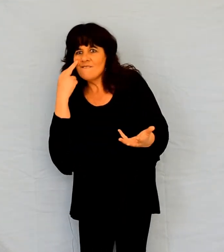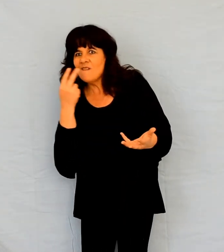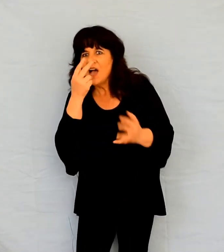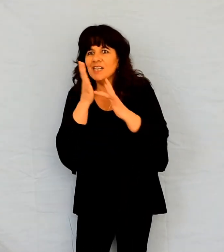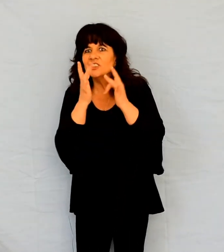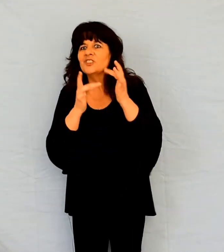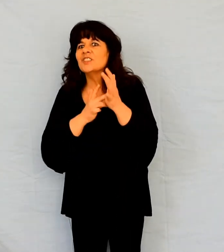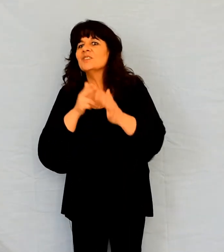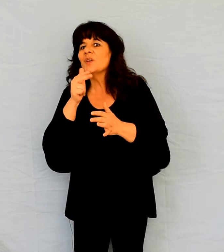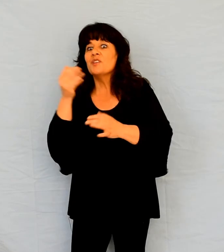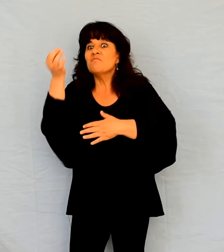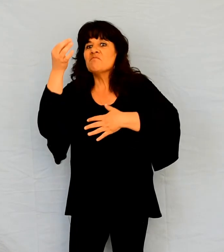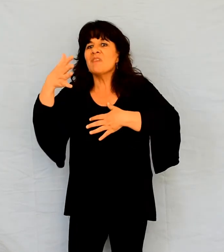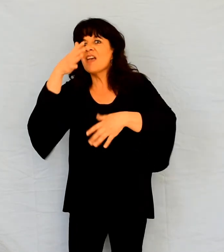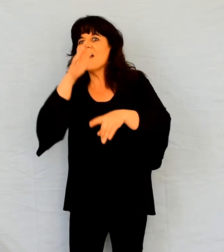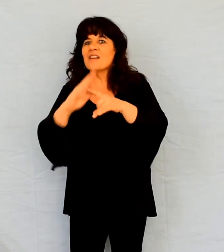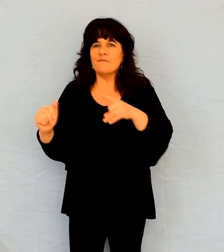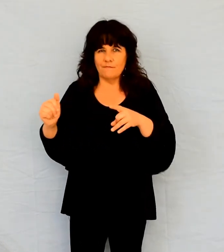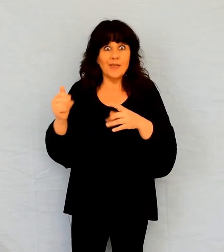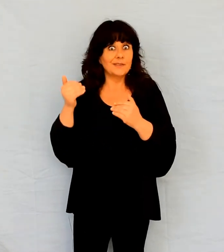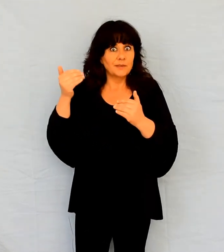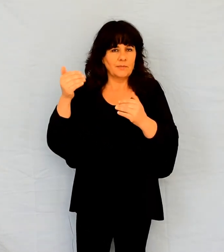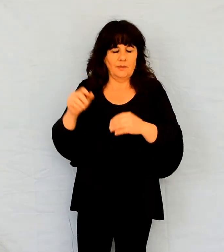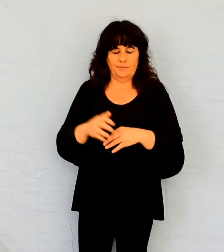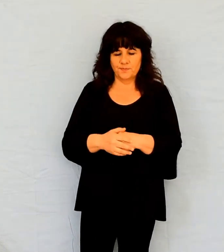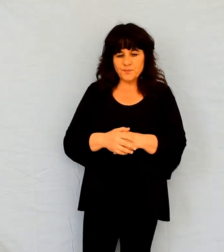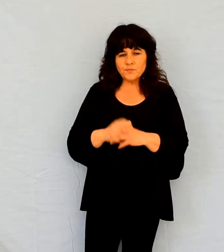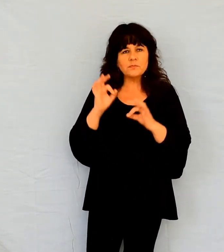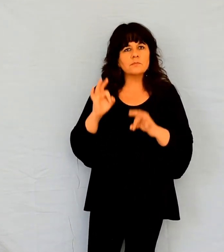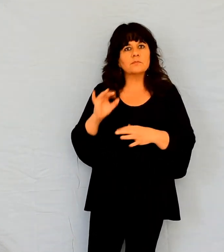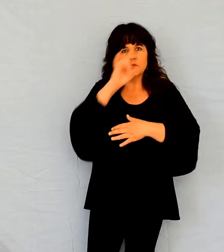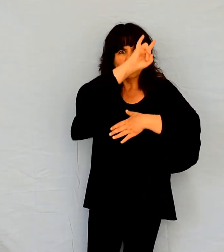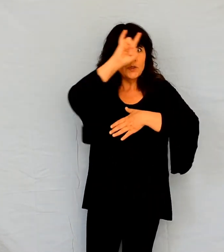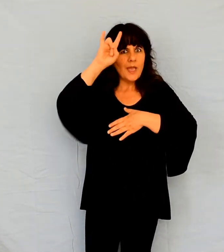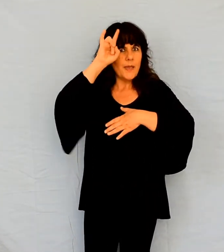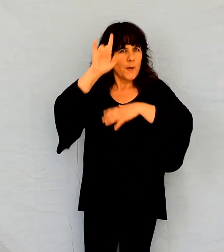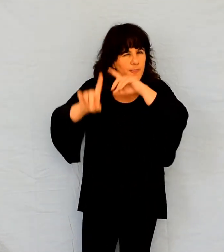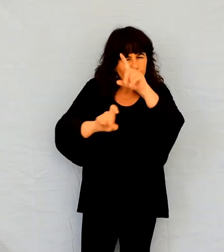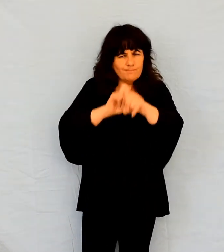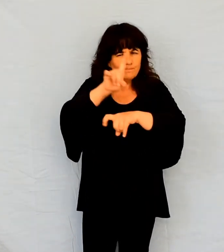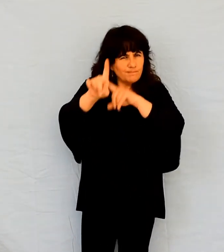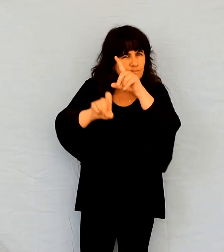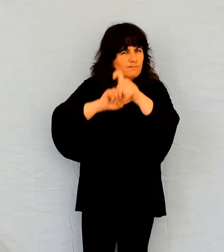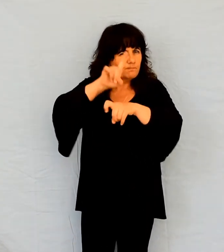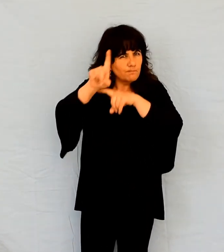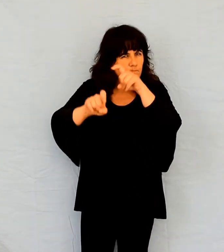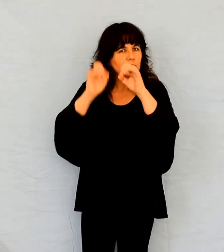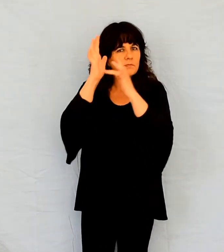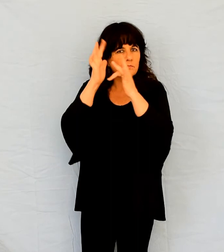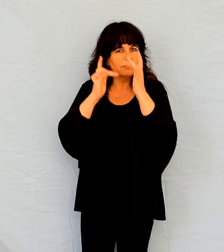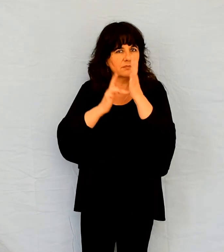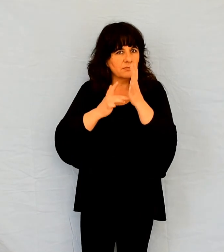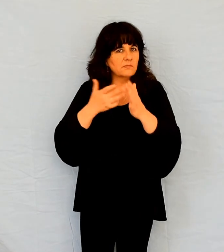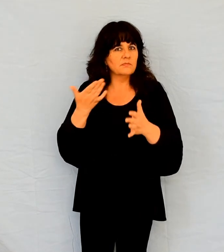miracle. Il lui posa bon nombre de questions, mais Jésus ne lui répondit